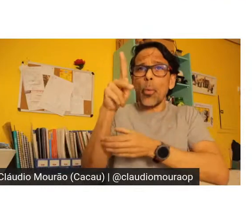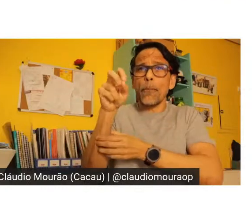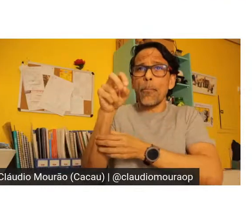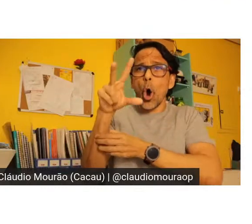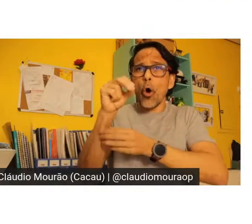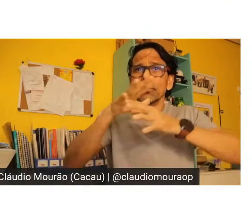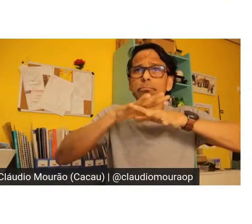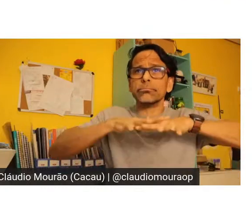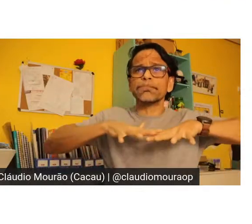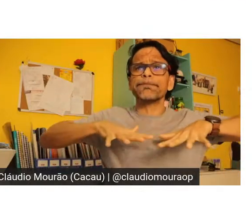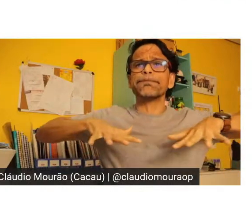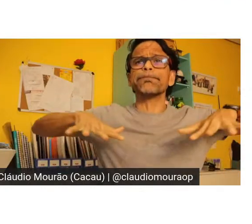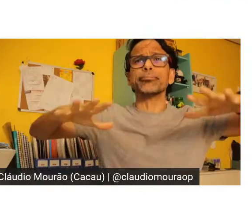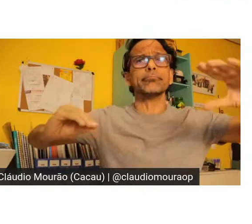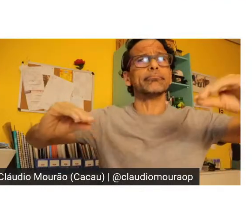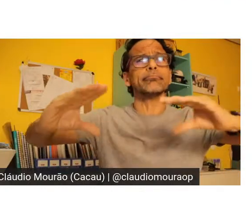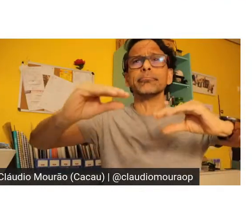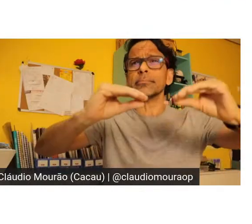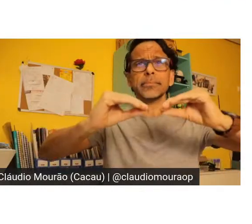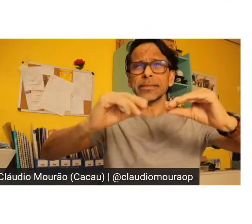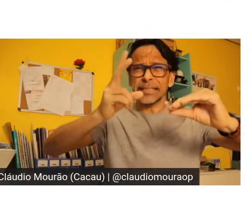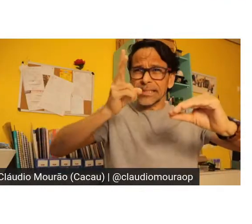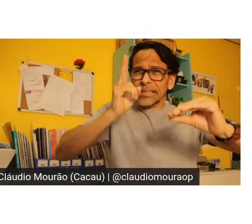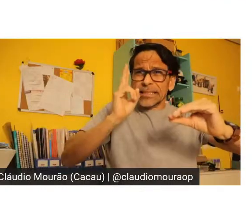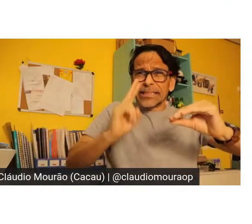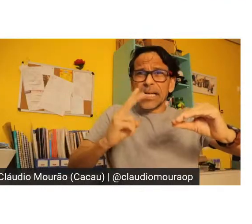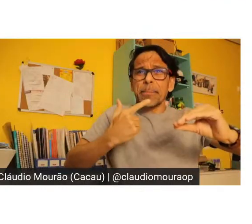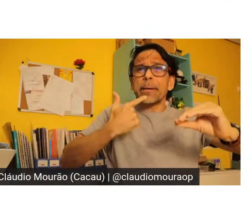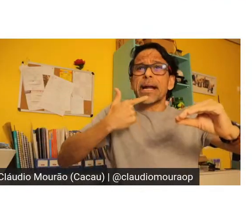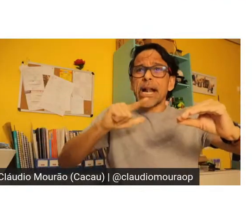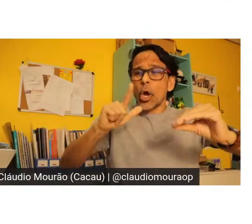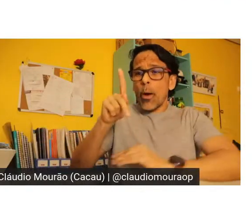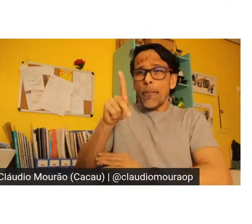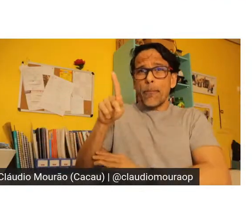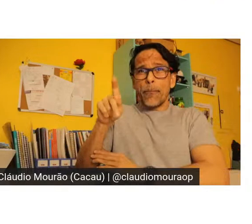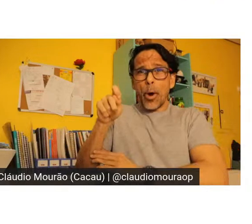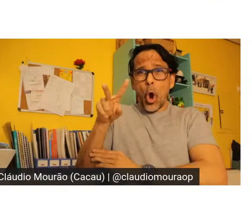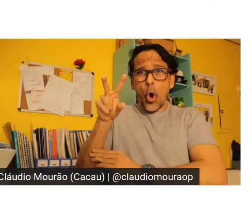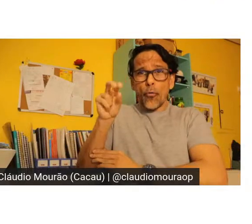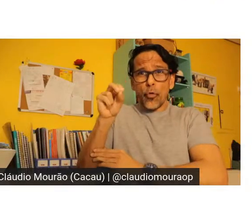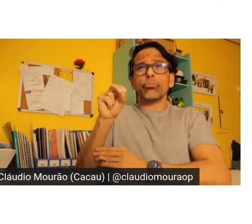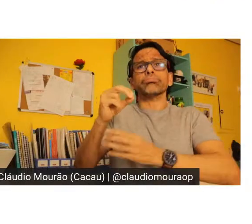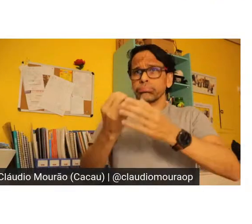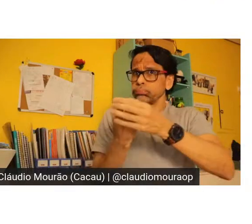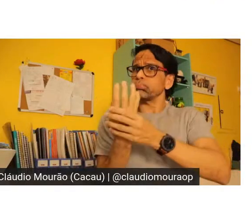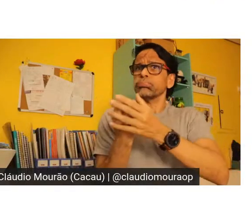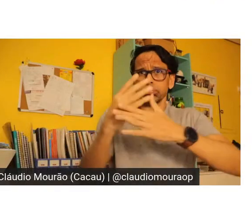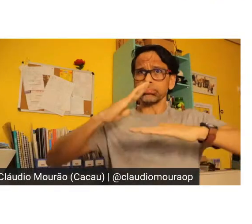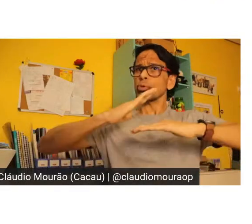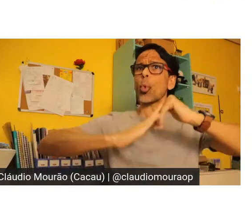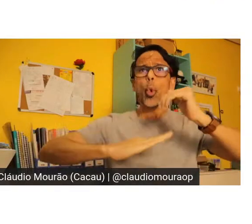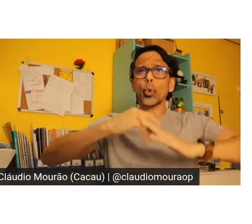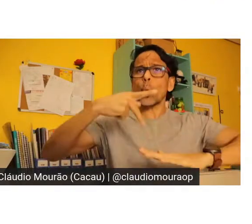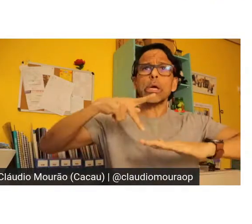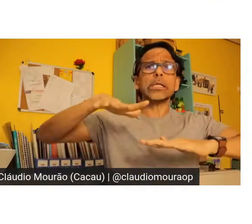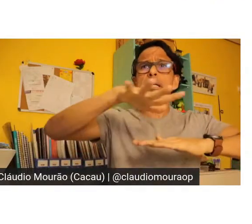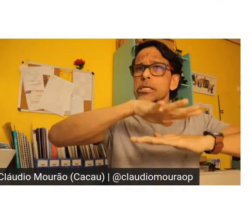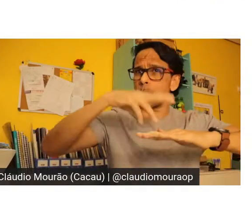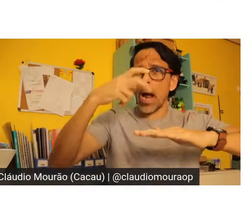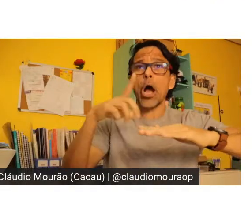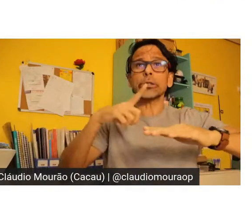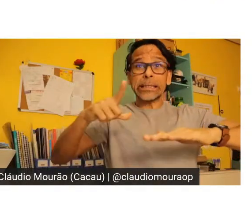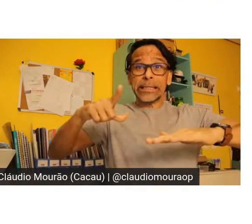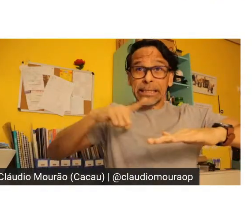libras e e é oriunda de um corpo é